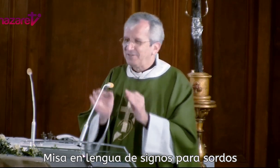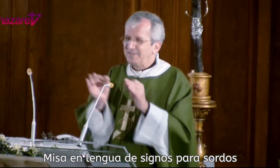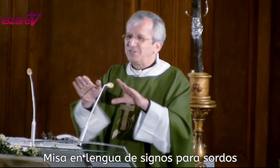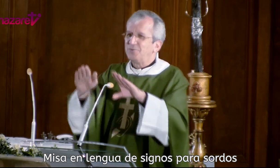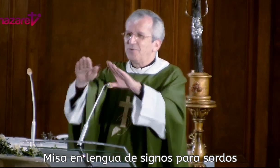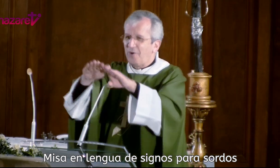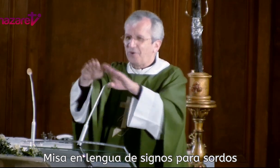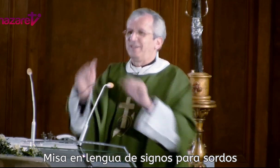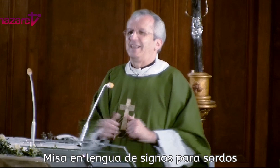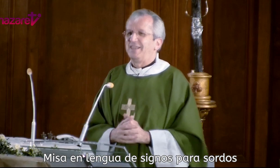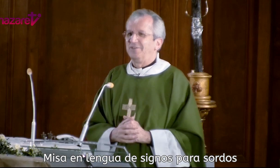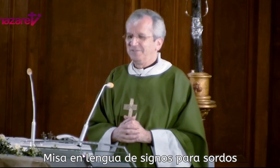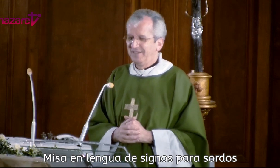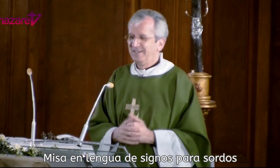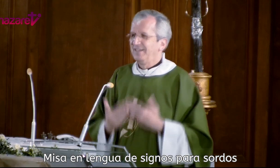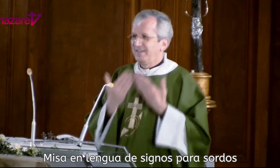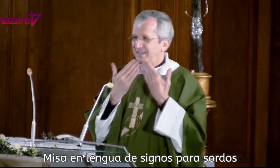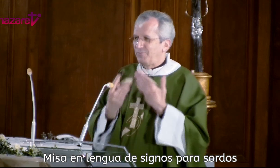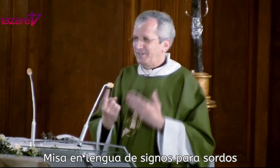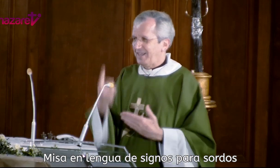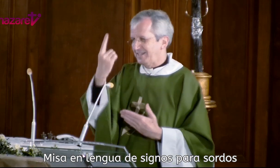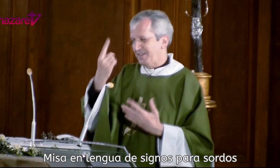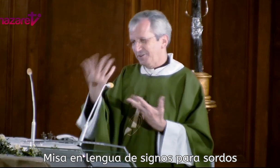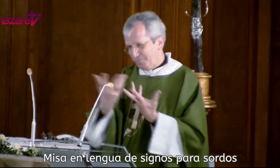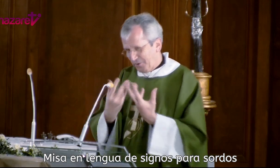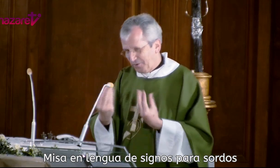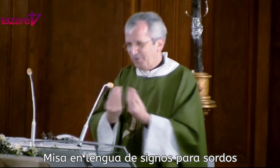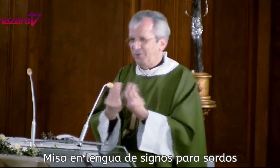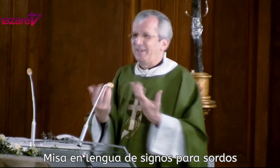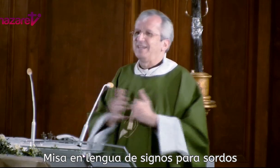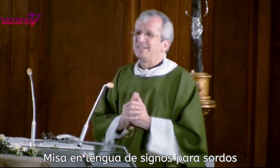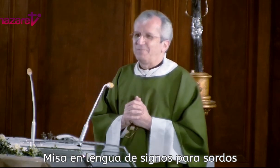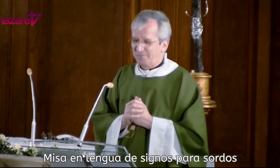su ordenación. Damos gracias a Dios por todo lo que estamos viviendo.